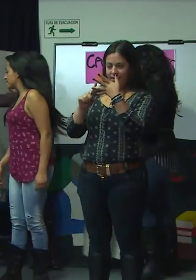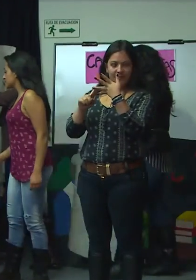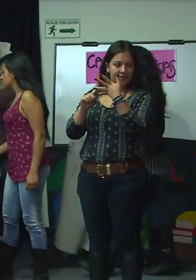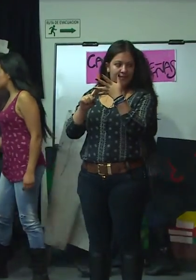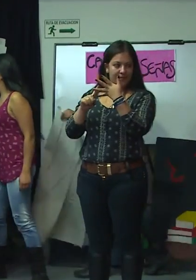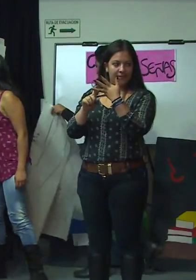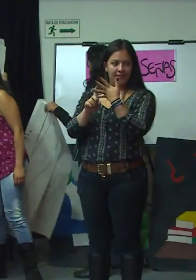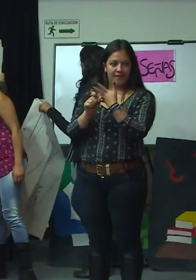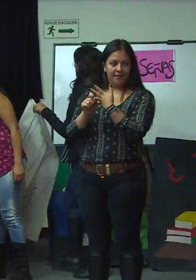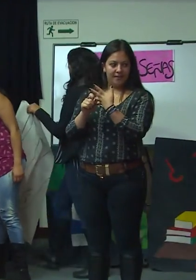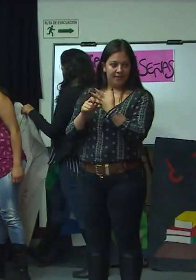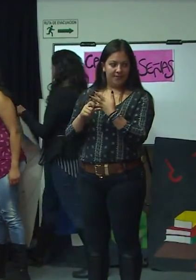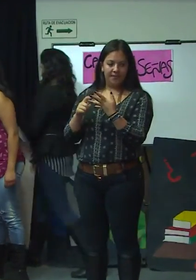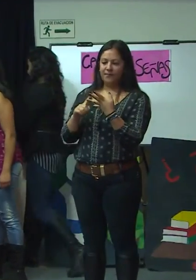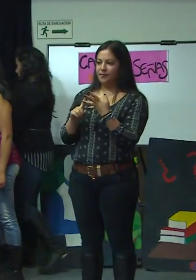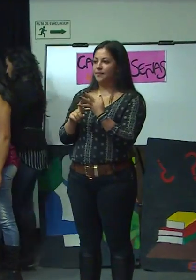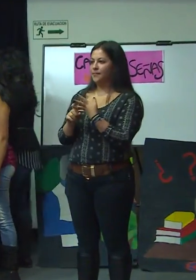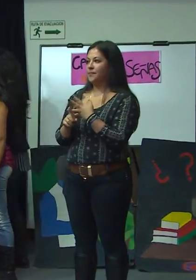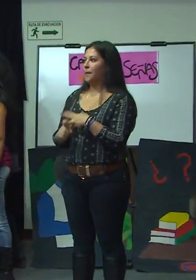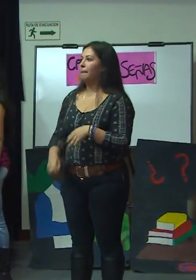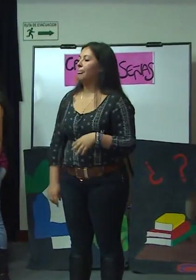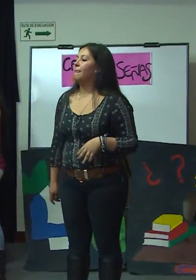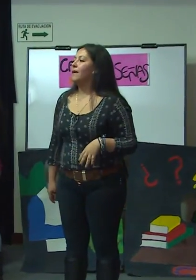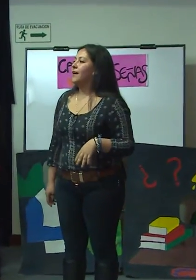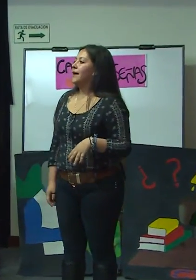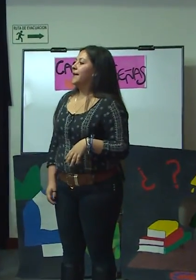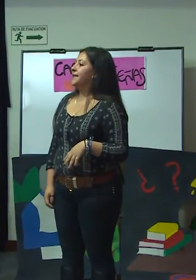Yo acompaño el tercer momento.